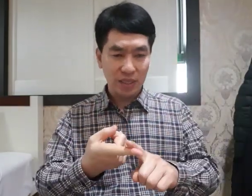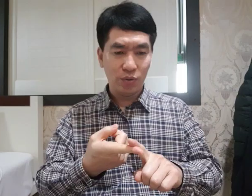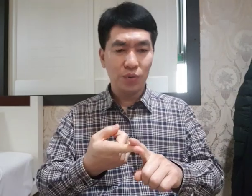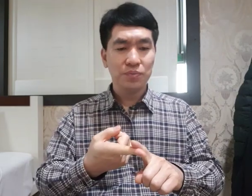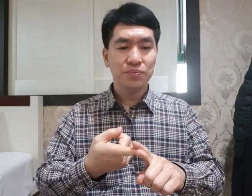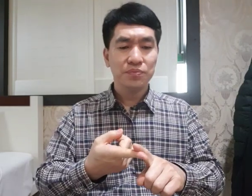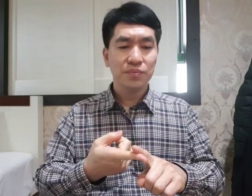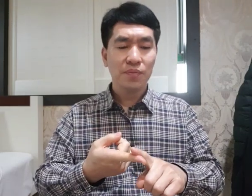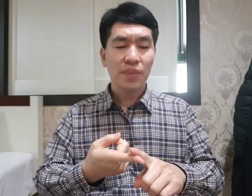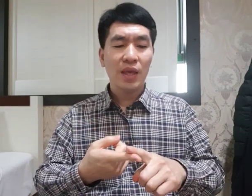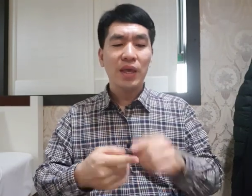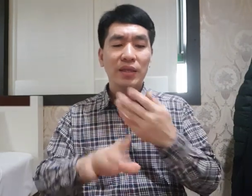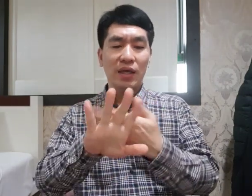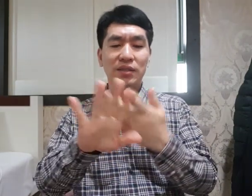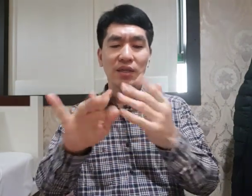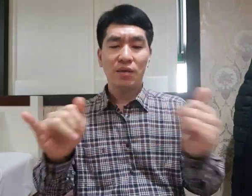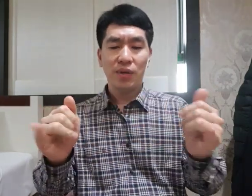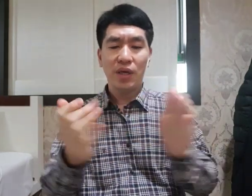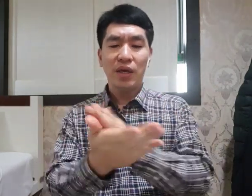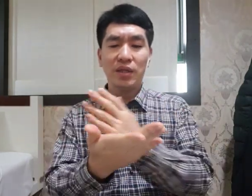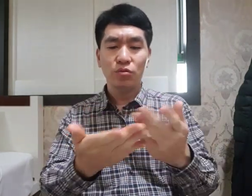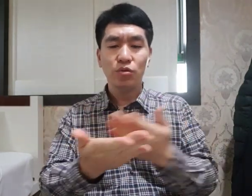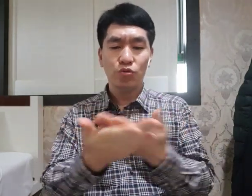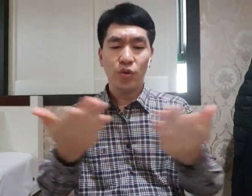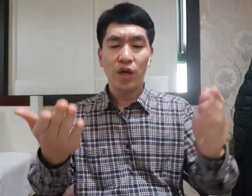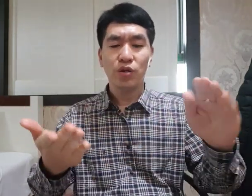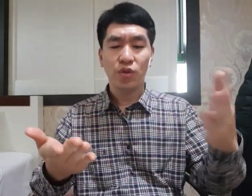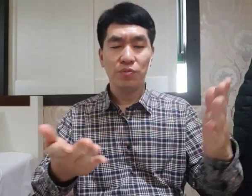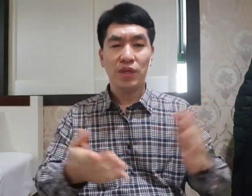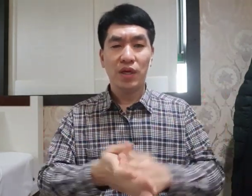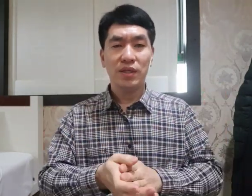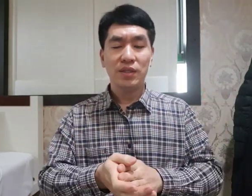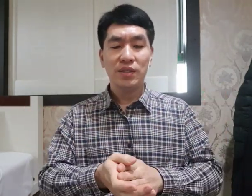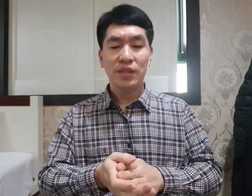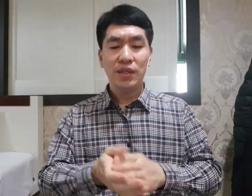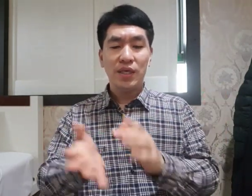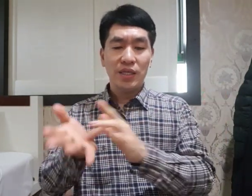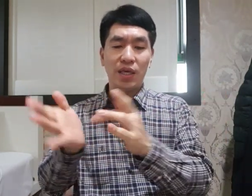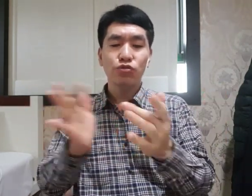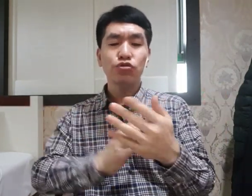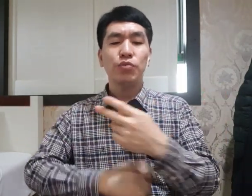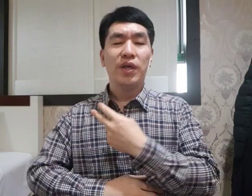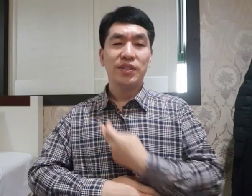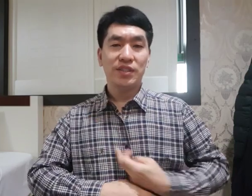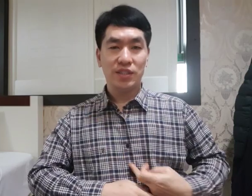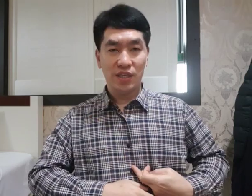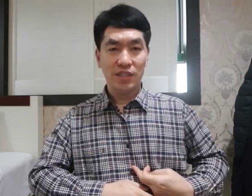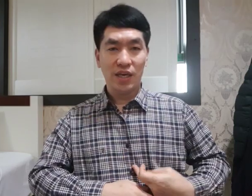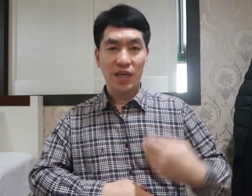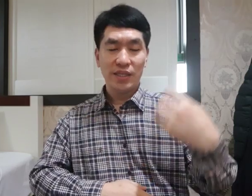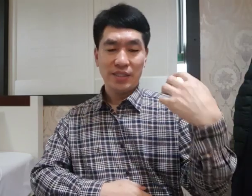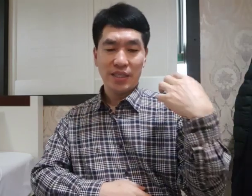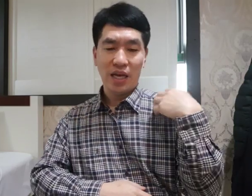그대로 다른 사람에게 나눠줘야 됩니다. 예수님의 제자